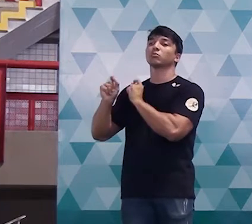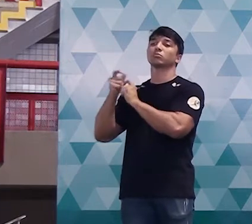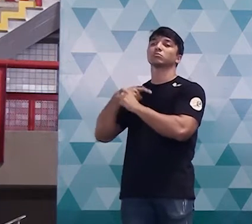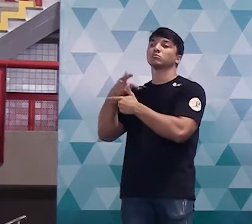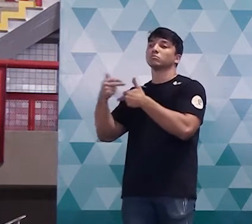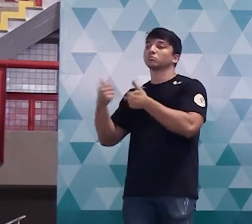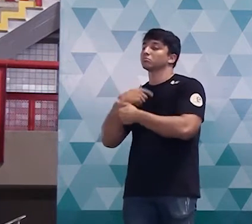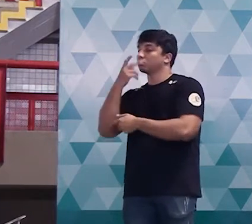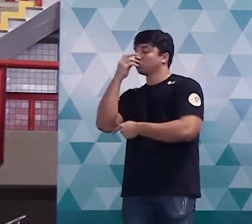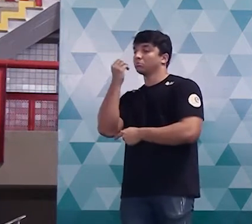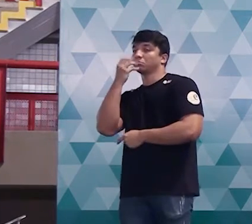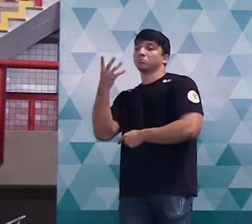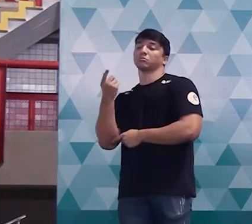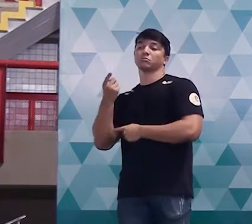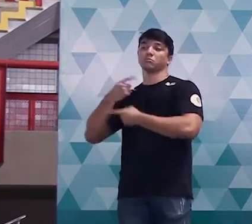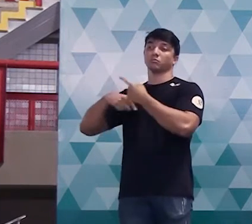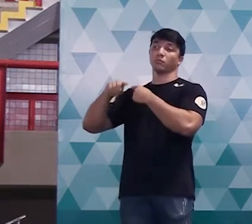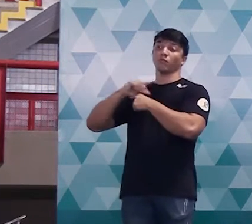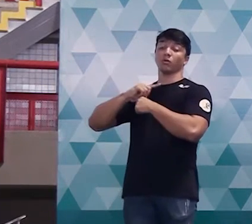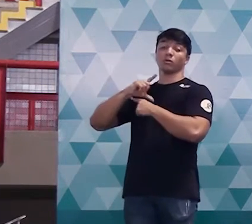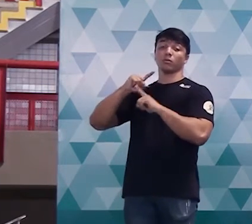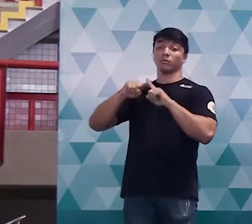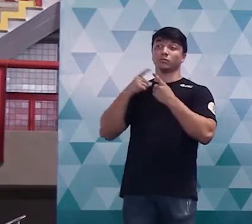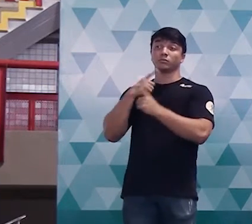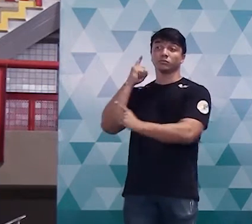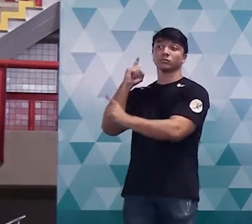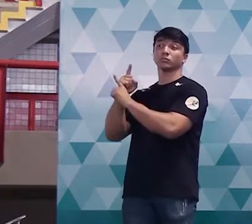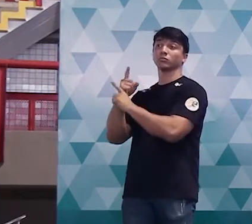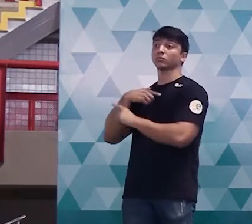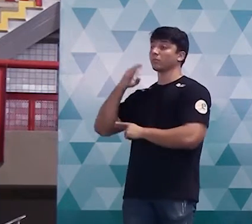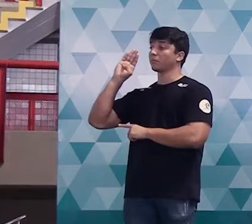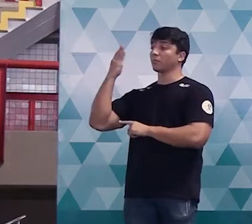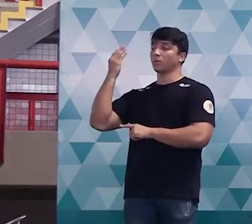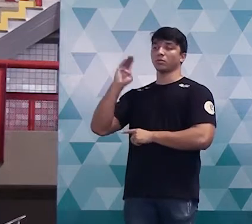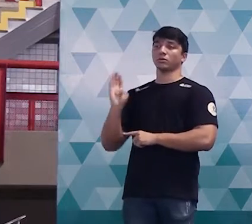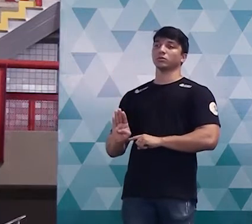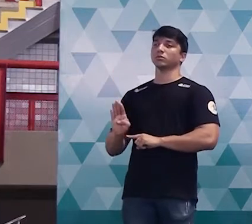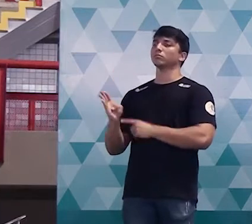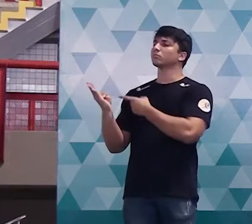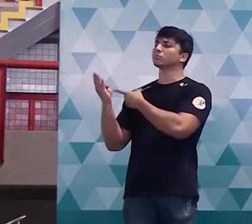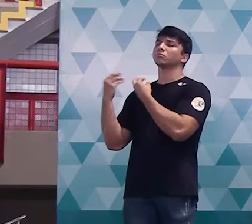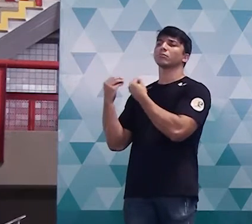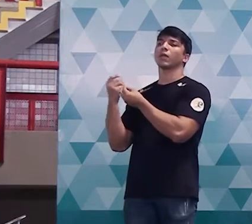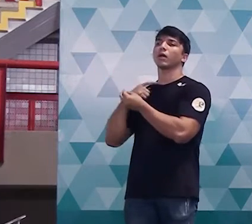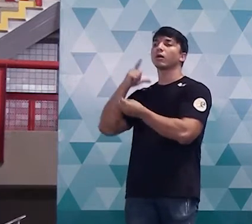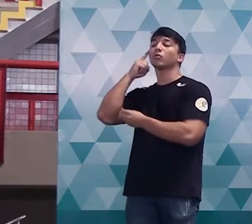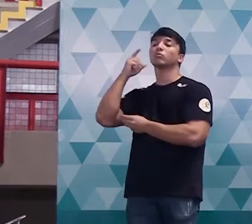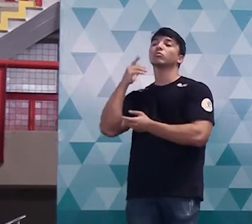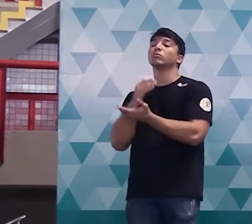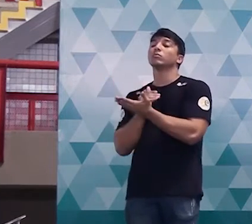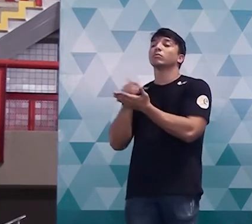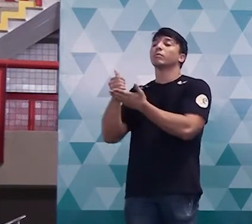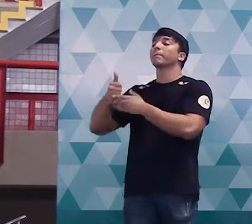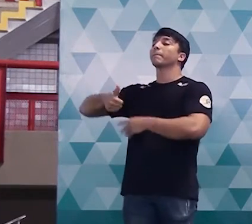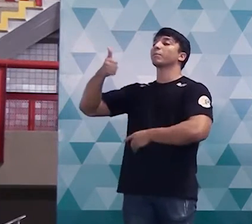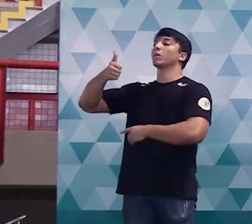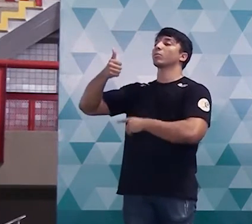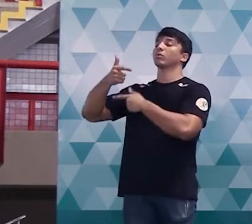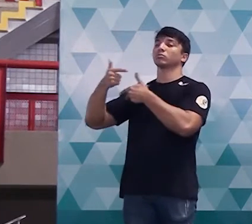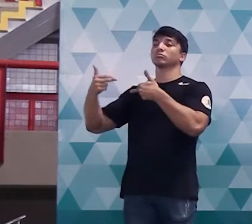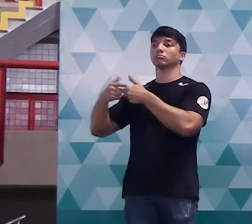desse lucro. Aí nós vamos ter a descoberta do pau-brasil, para se viabilizar a